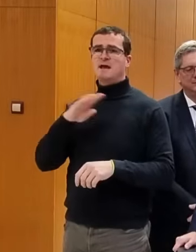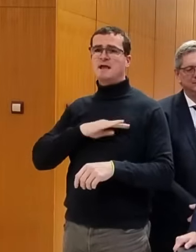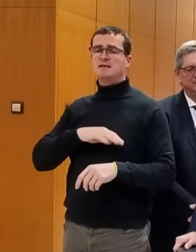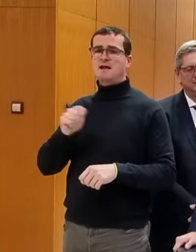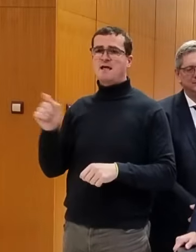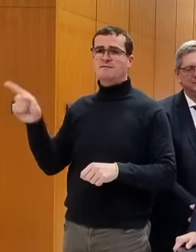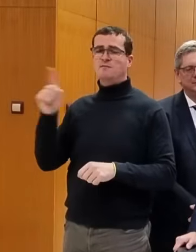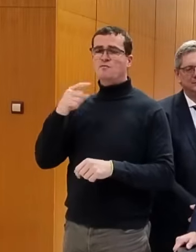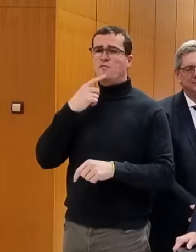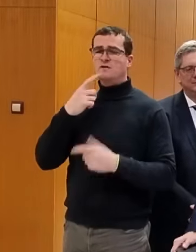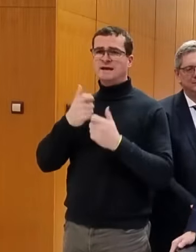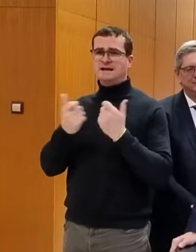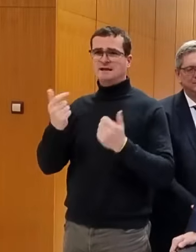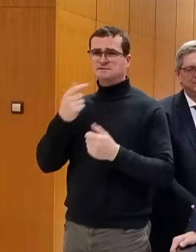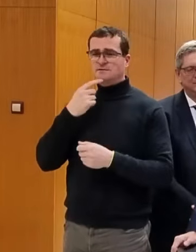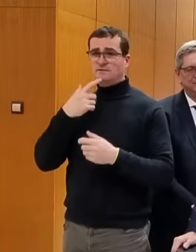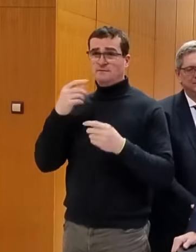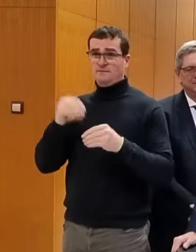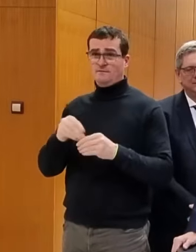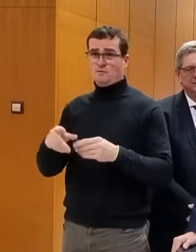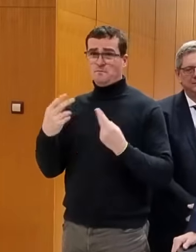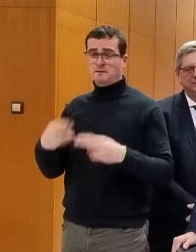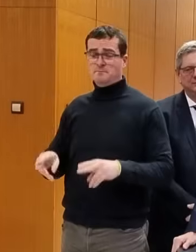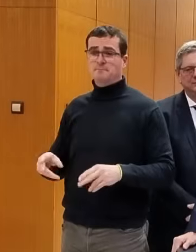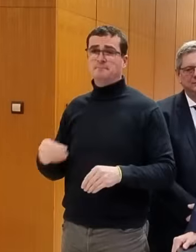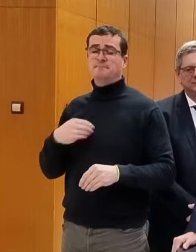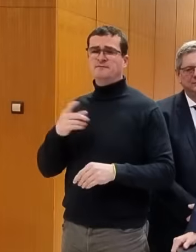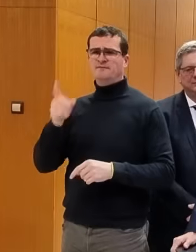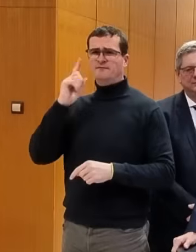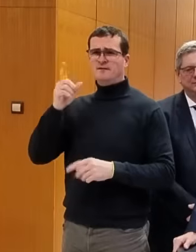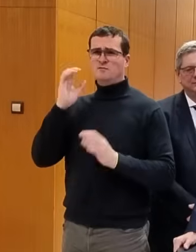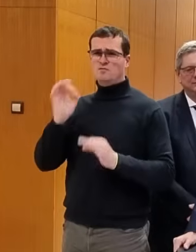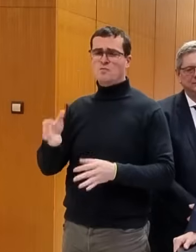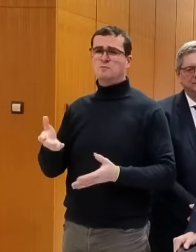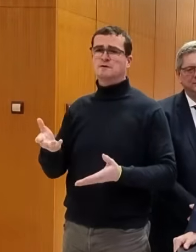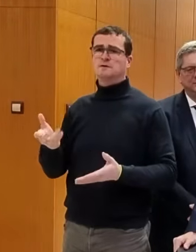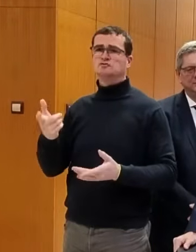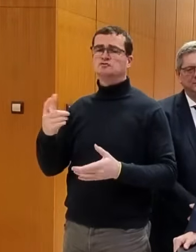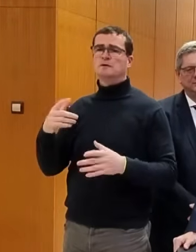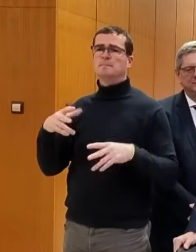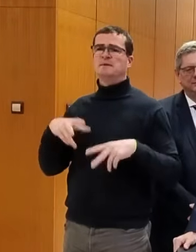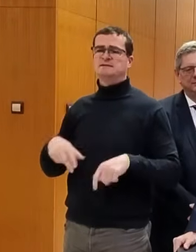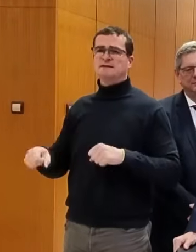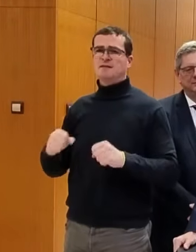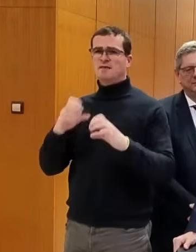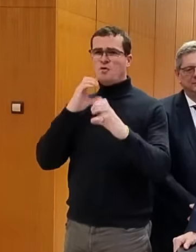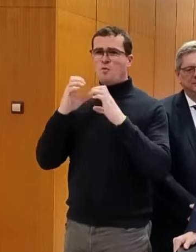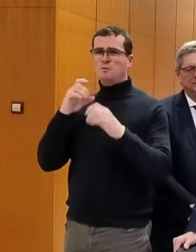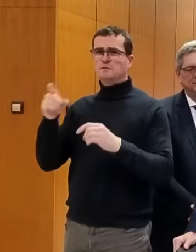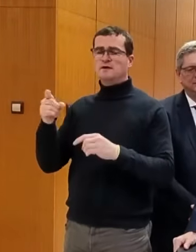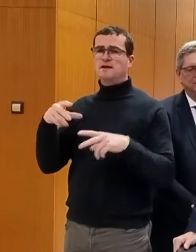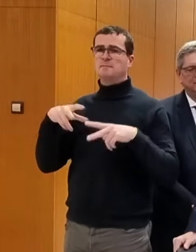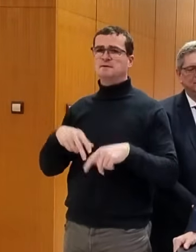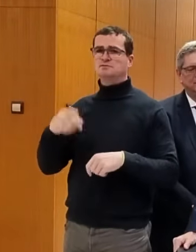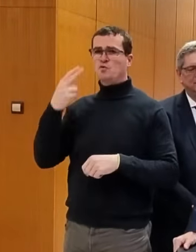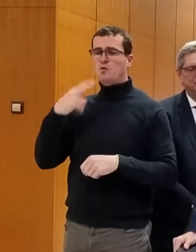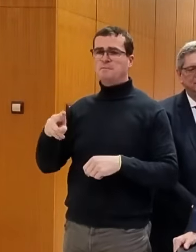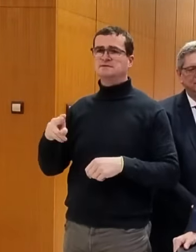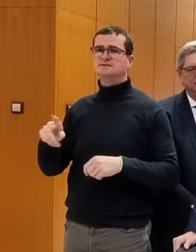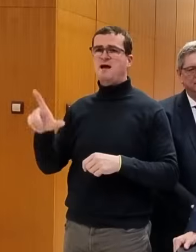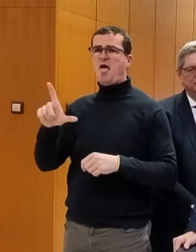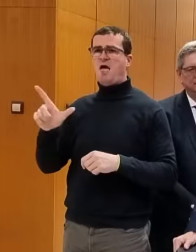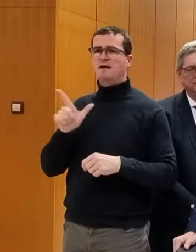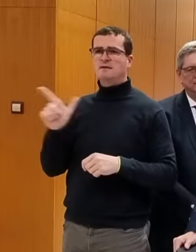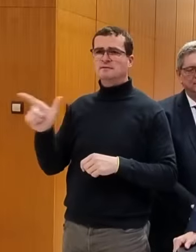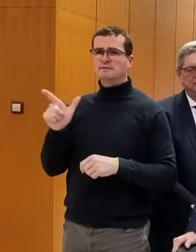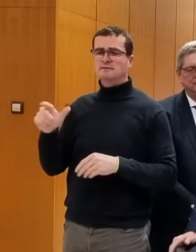generálneho advokáta hovorí jasnou rečou v tomto prípade. A vy viete veľmi dobre, že pán premiér komunikoval s predsedničkou komisie von der Leyen